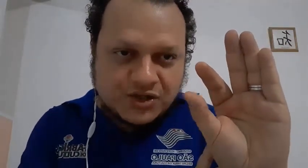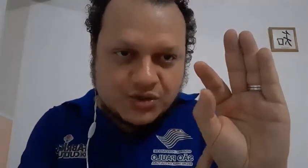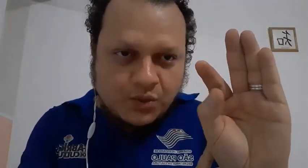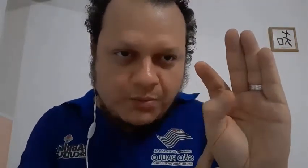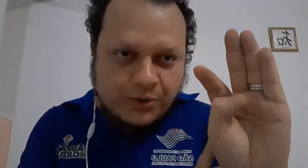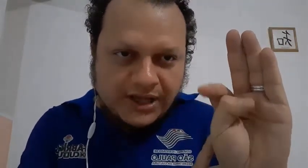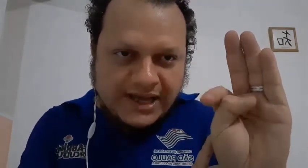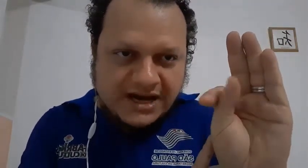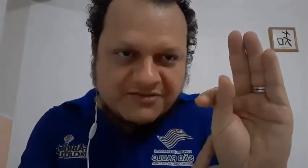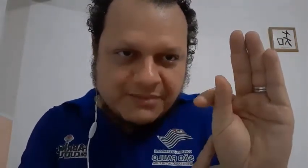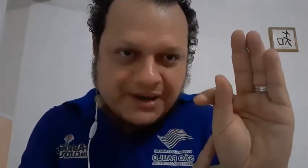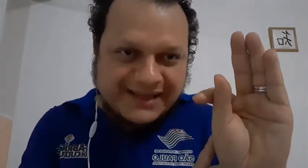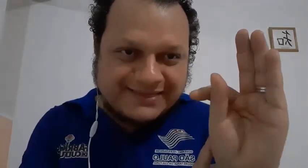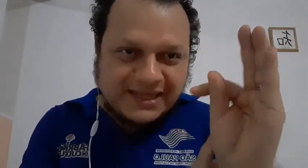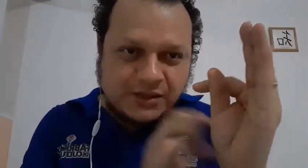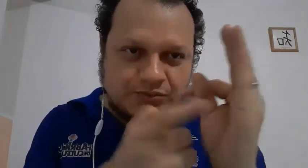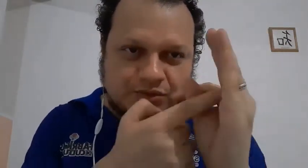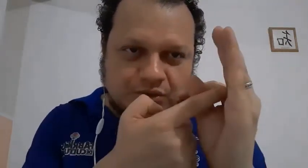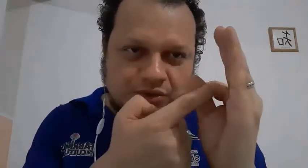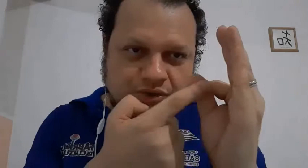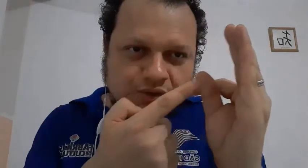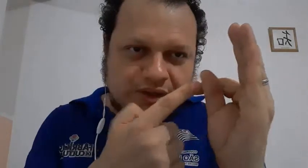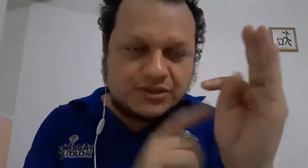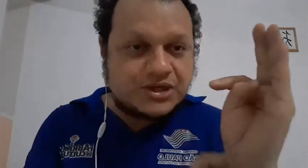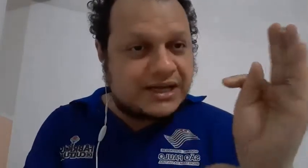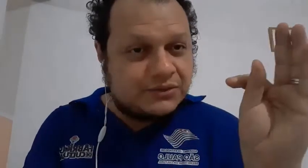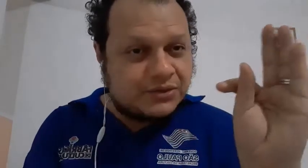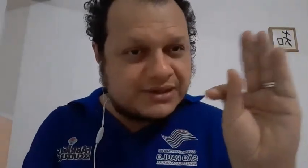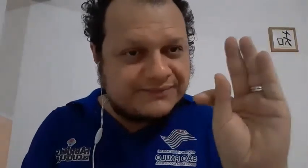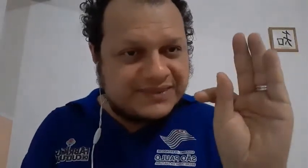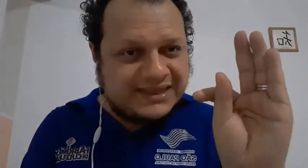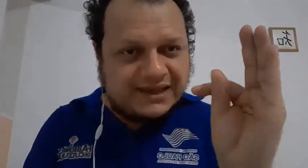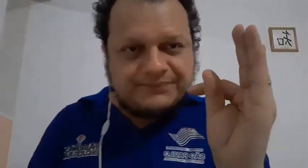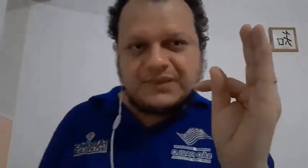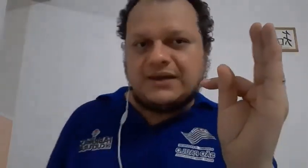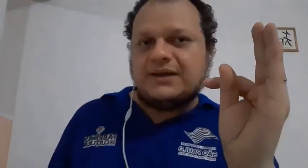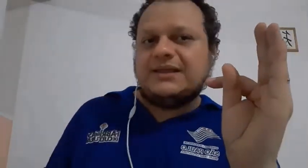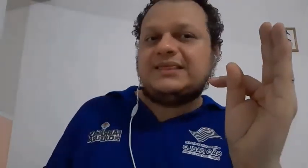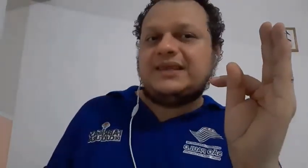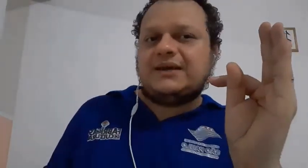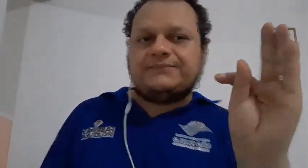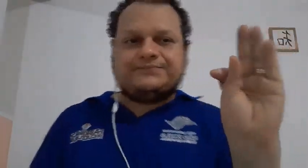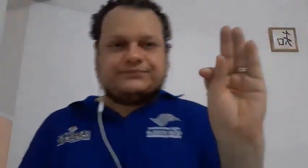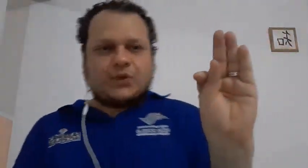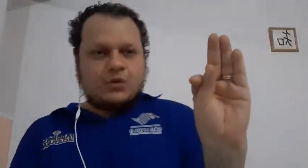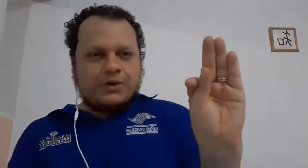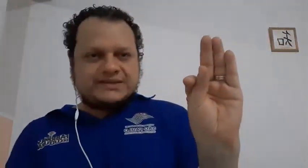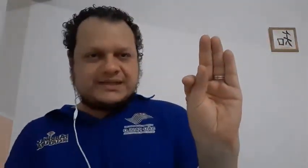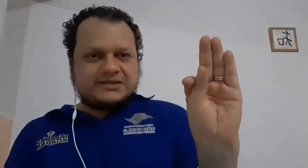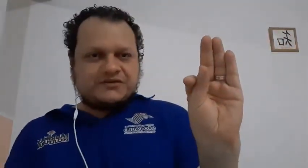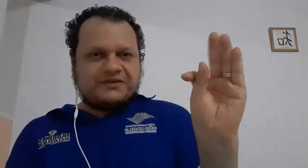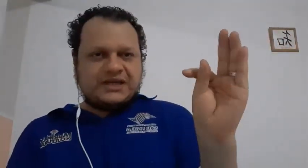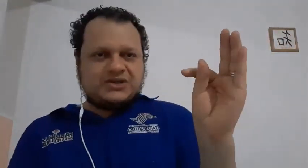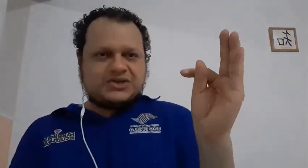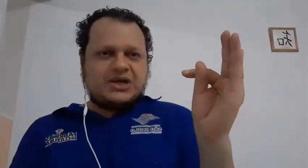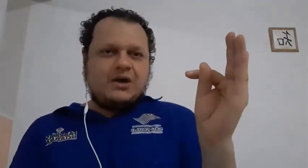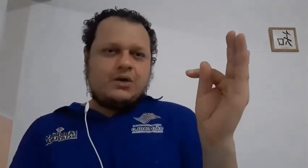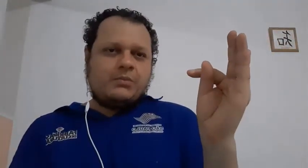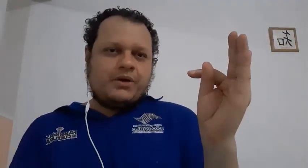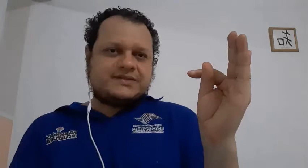O polegar vai para dentro do indicador T. T. Ou pode ser assim de frente, ou pode ser